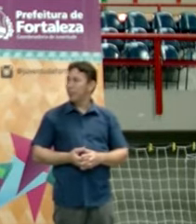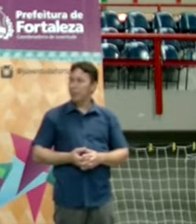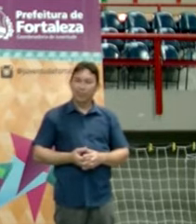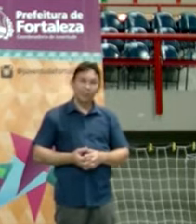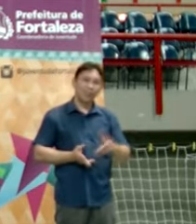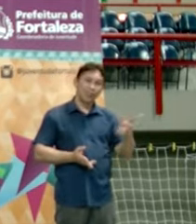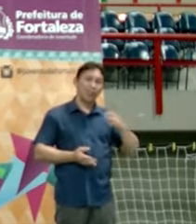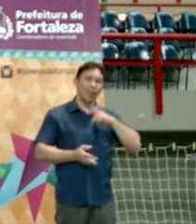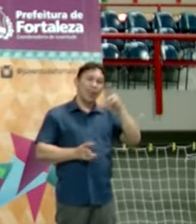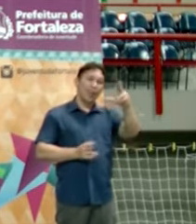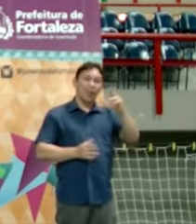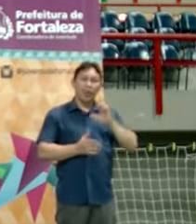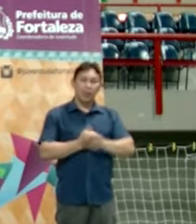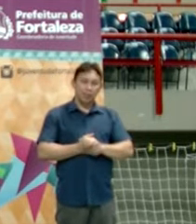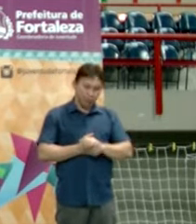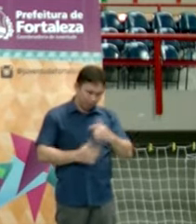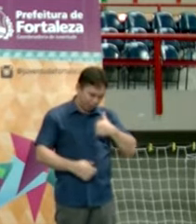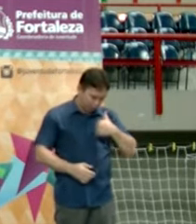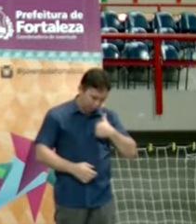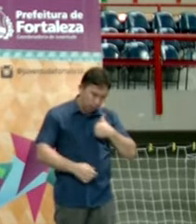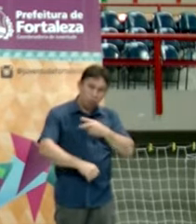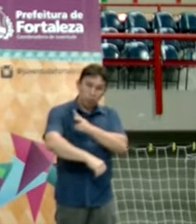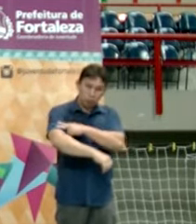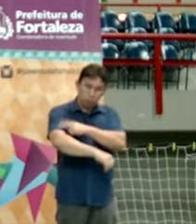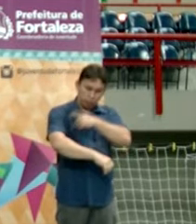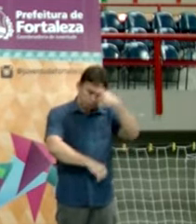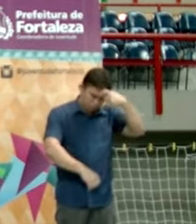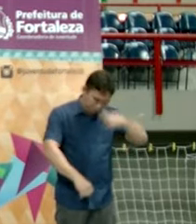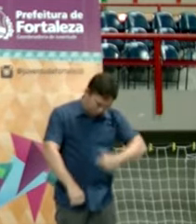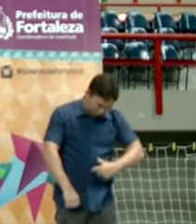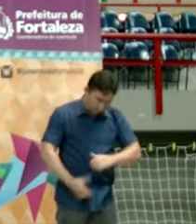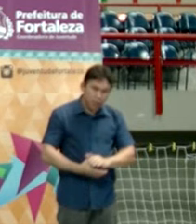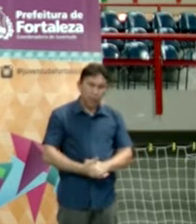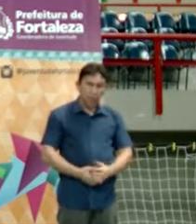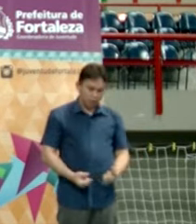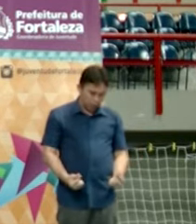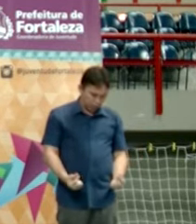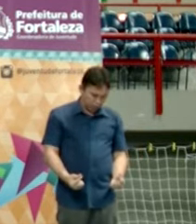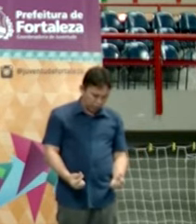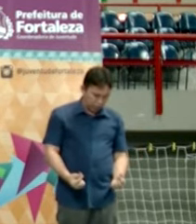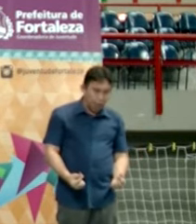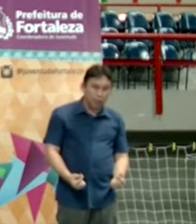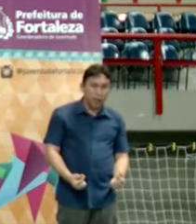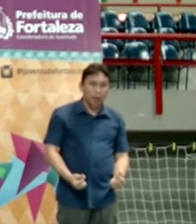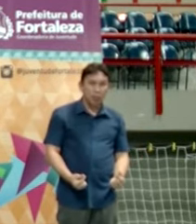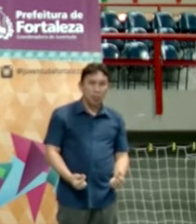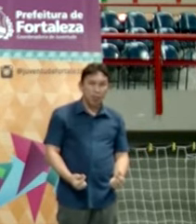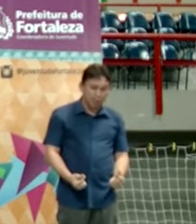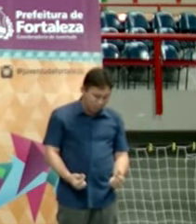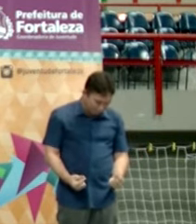Pronto, é como se fosse assim, digamos que o Veridiano, estribado,